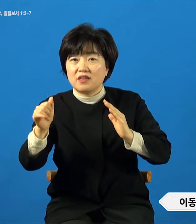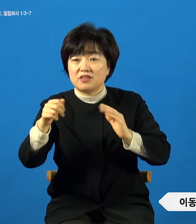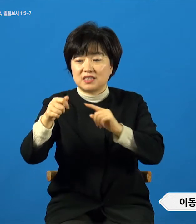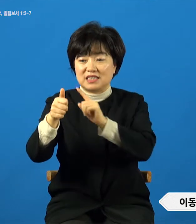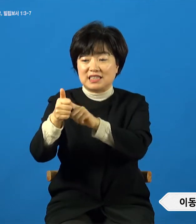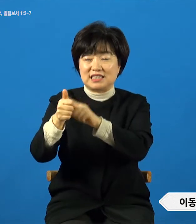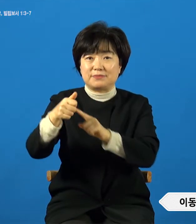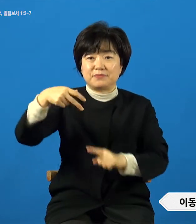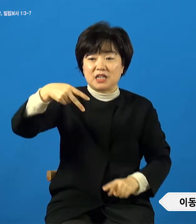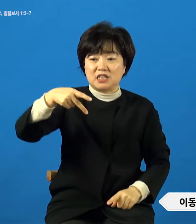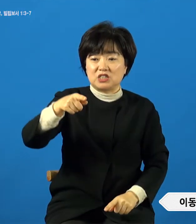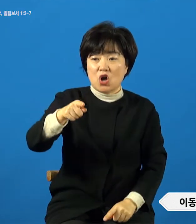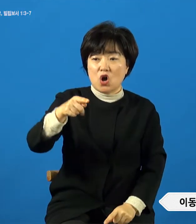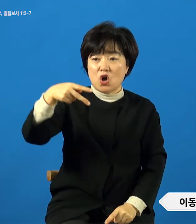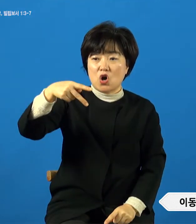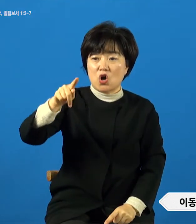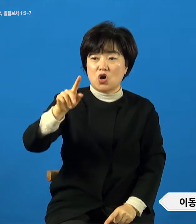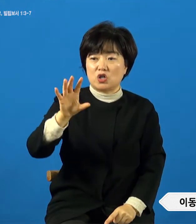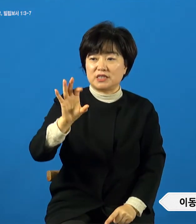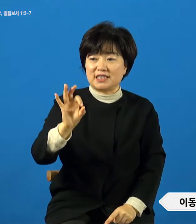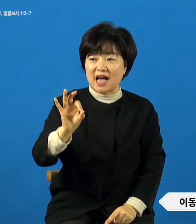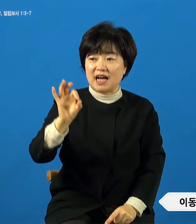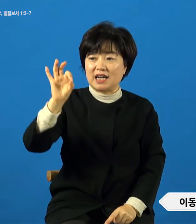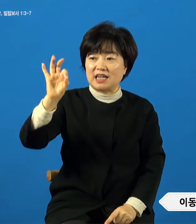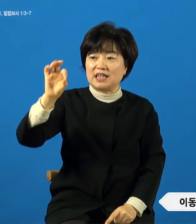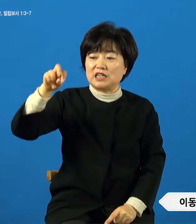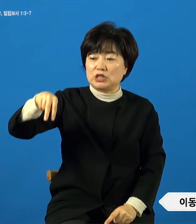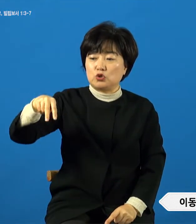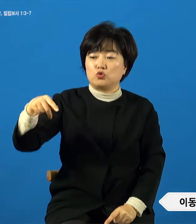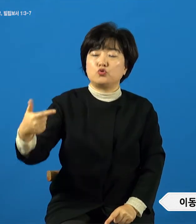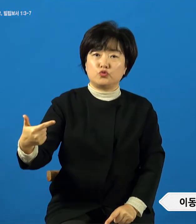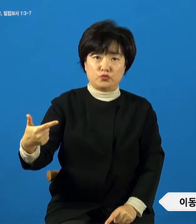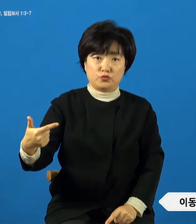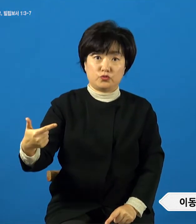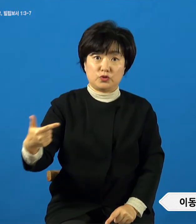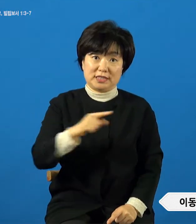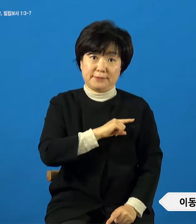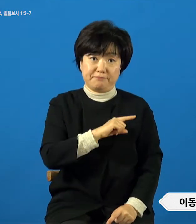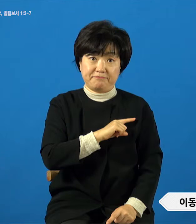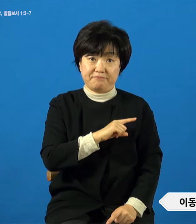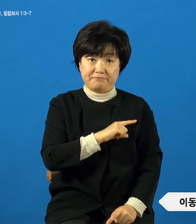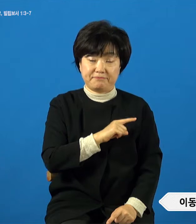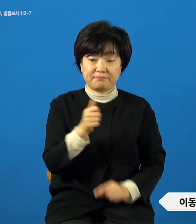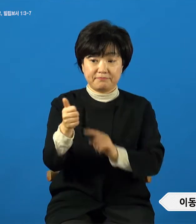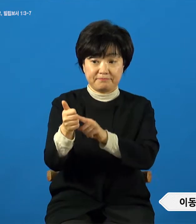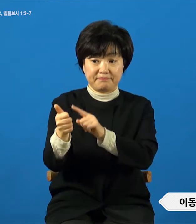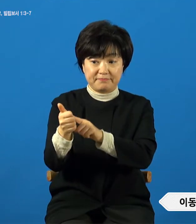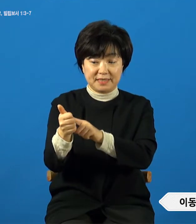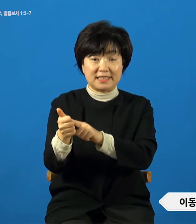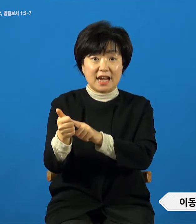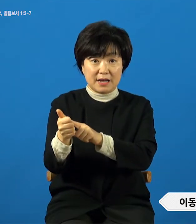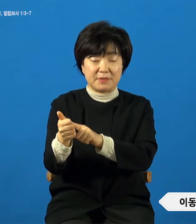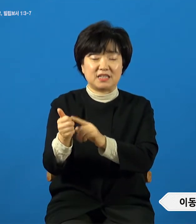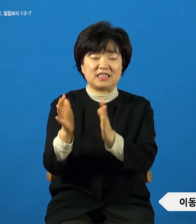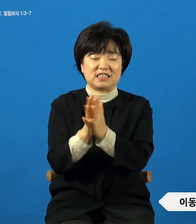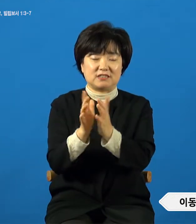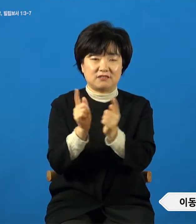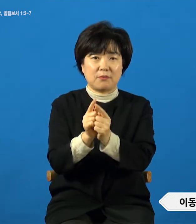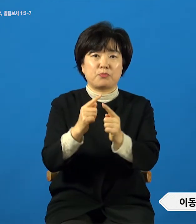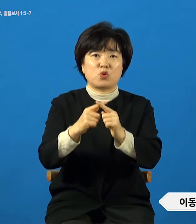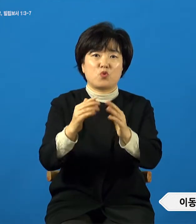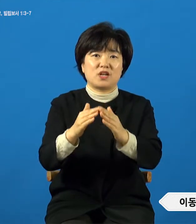서상윤, 서자 상자 윤이라는 사람에 의해서 이 땅의 최초의 교회가 세워졌던 것입니다. 이분은